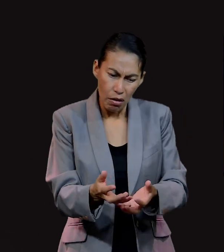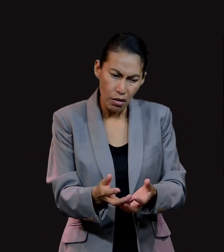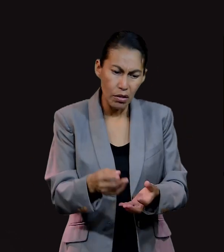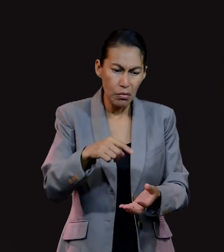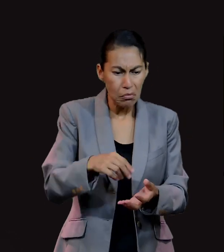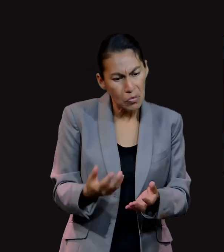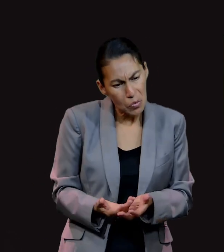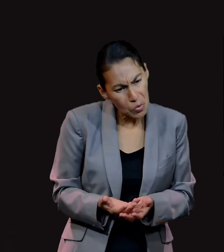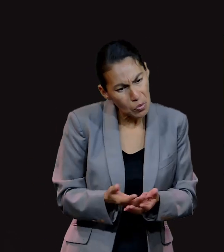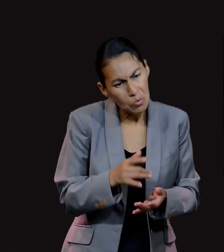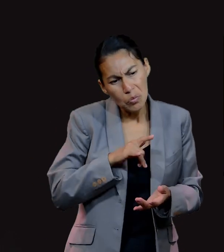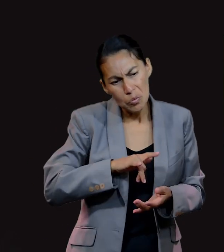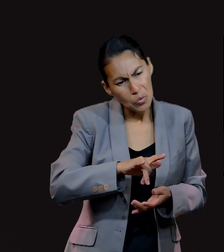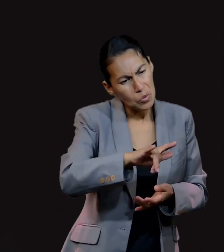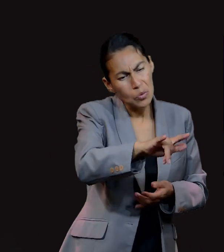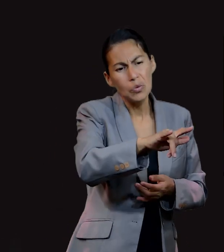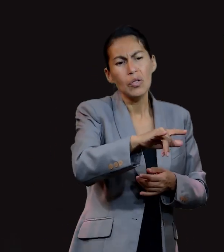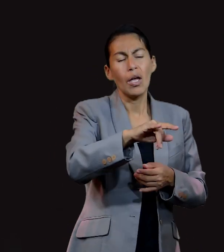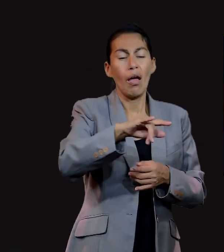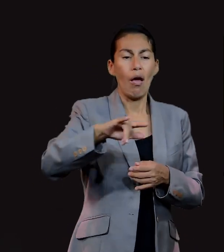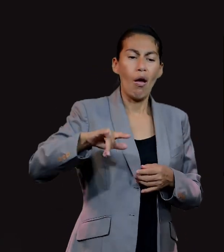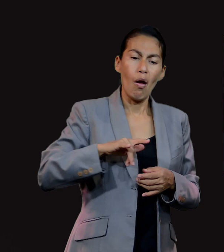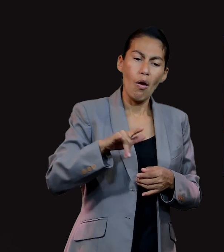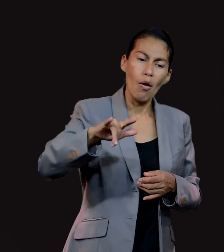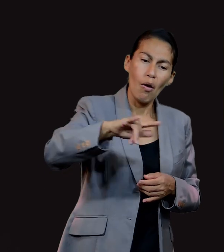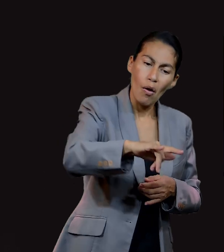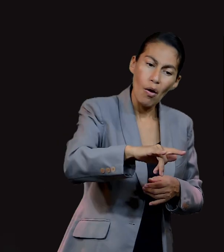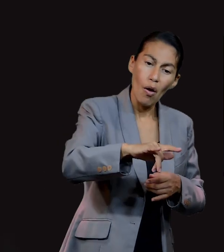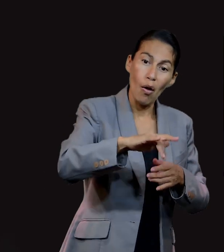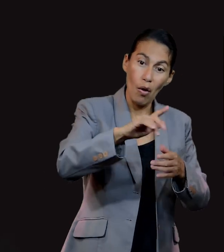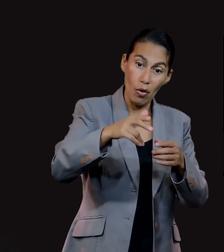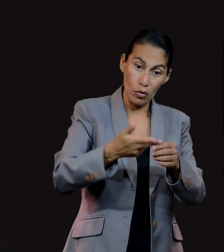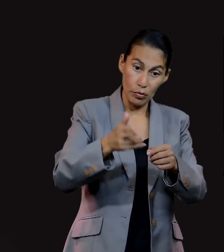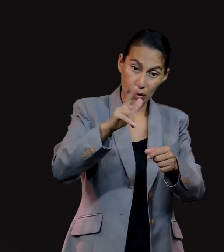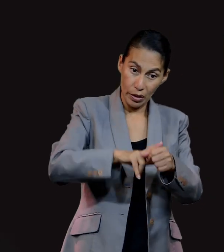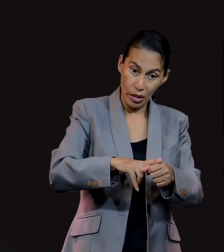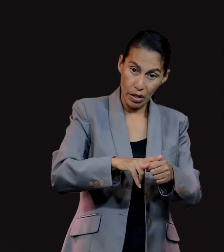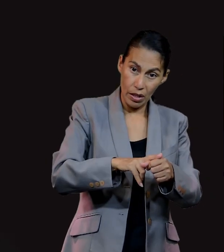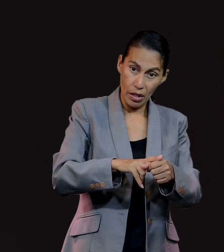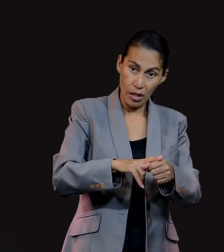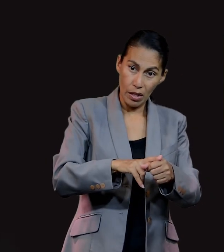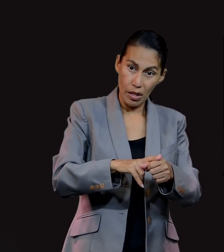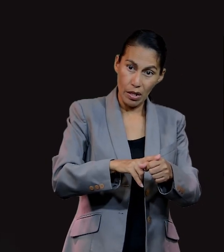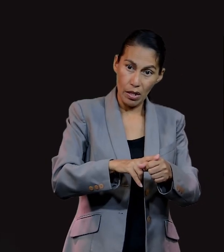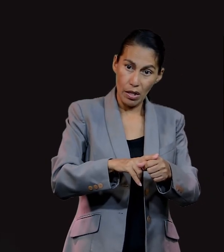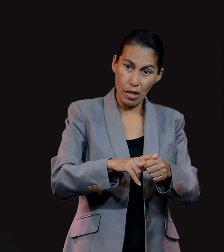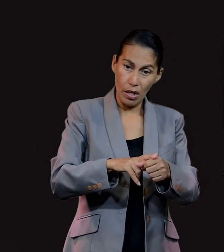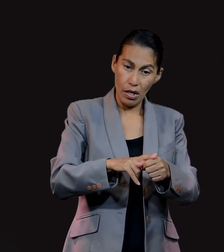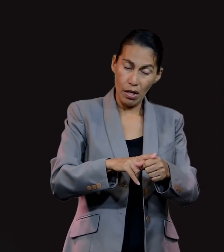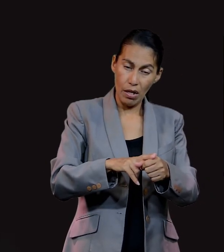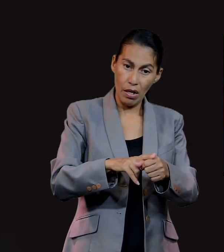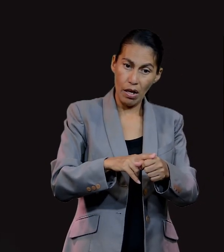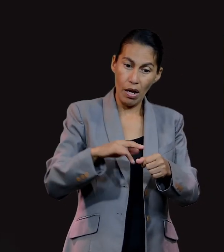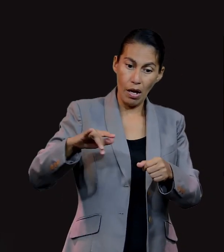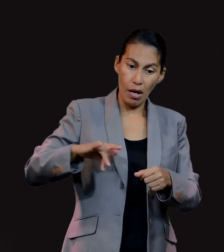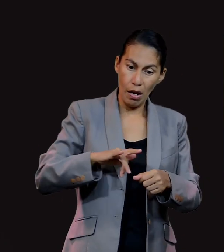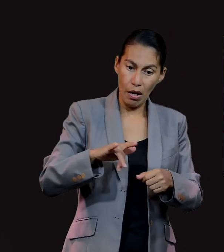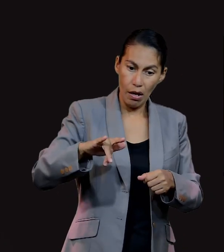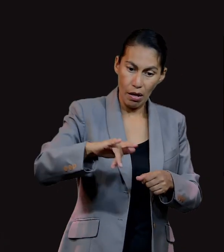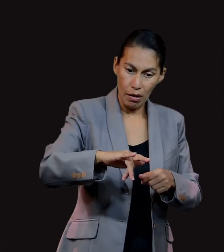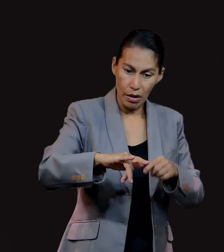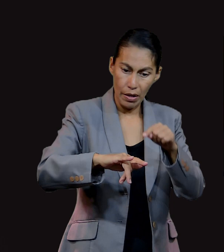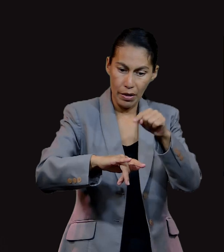de donde había sido el accidente pero al llegar al hospital bueno en cuanto entró la